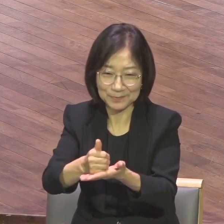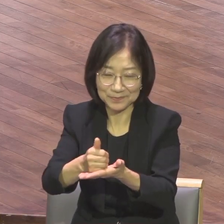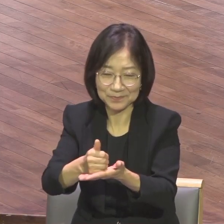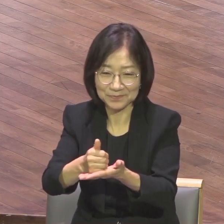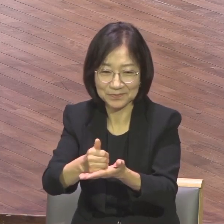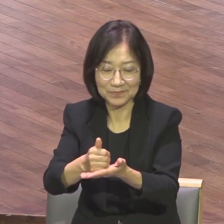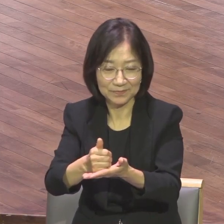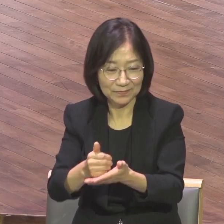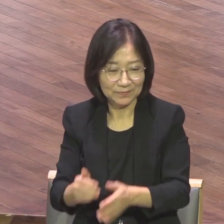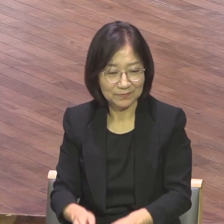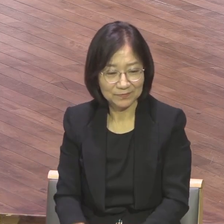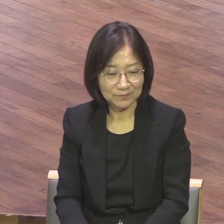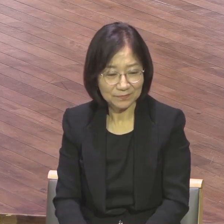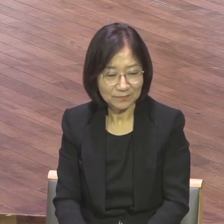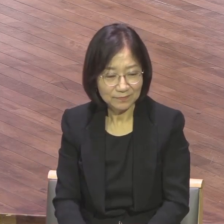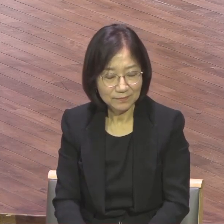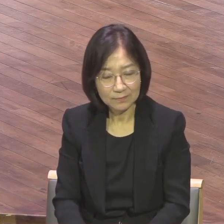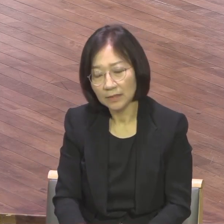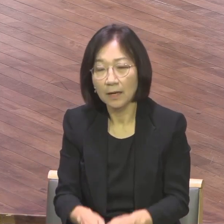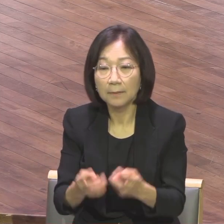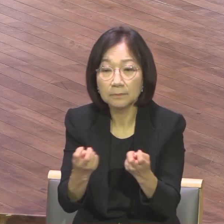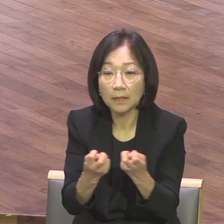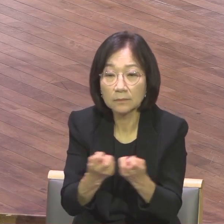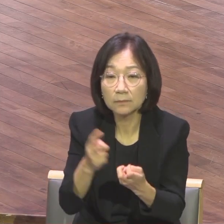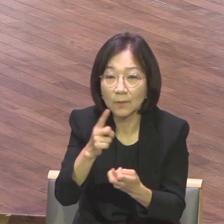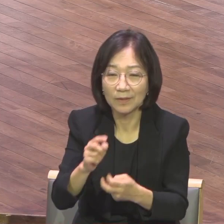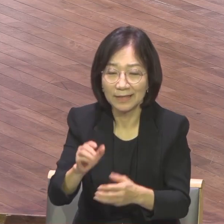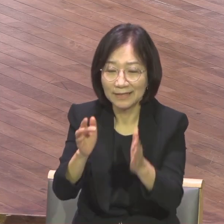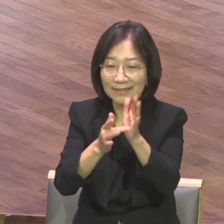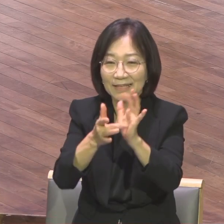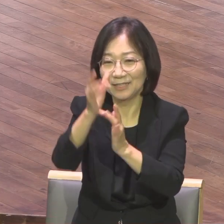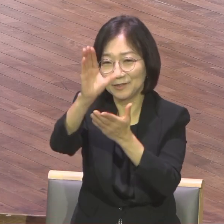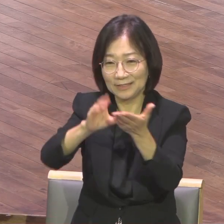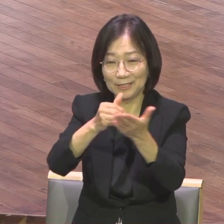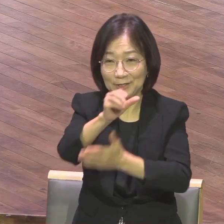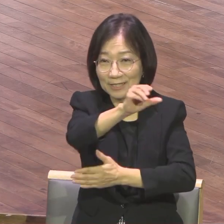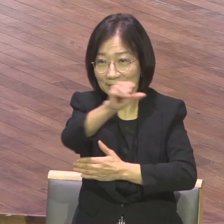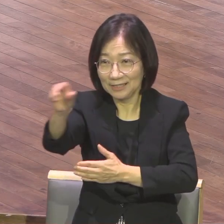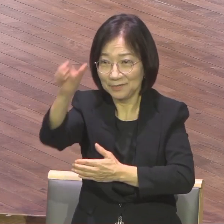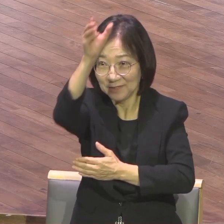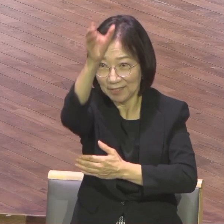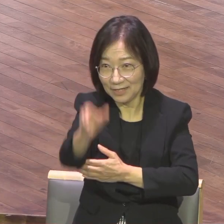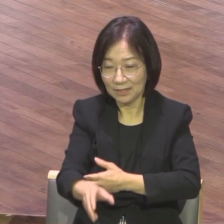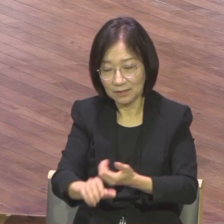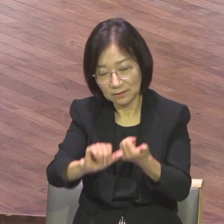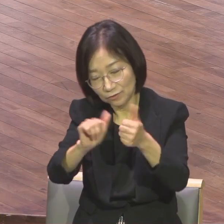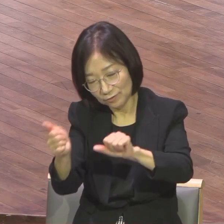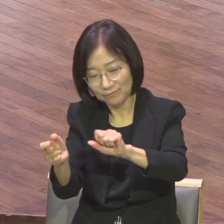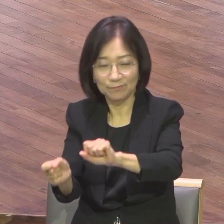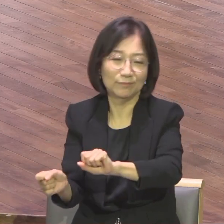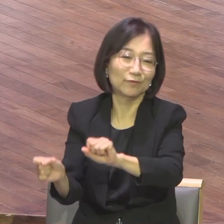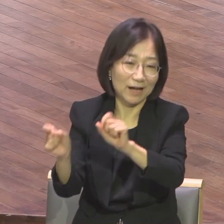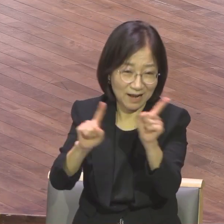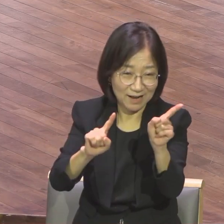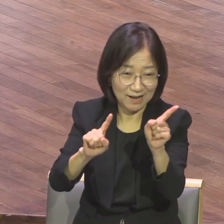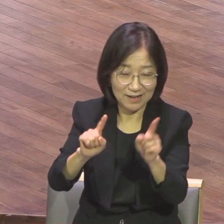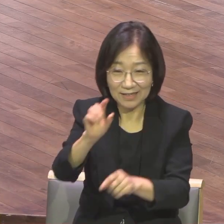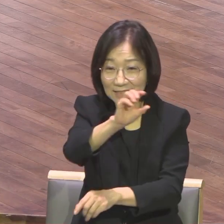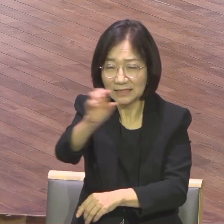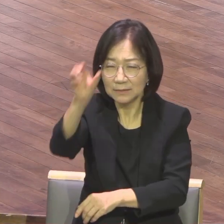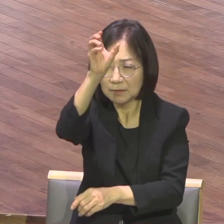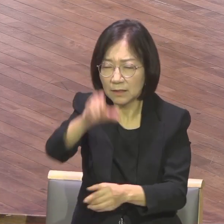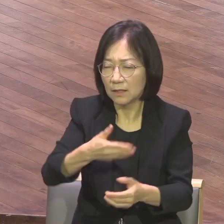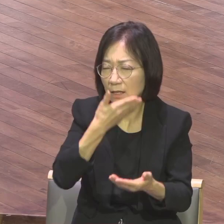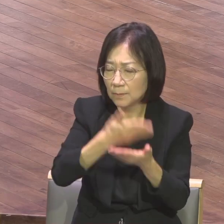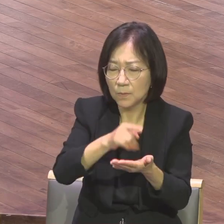그것이 바로 그 방법은 예수 그리스도의 십자가 대속과 부활, 십자가에 흘리신 그 보혈의